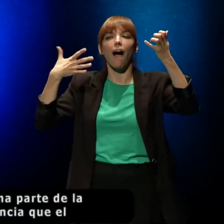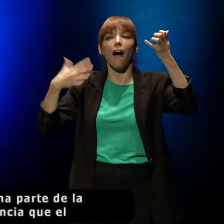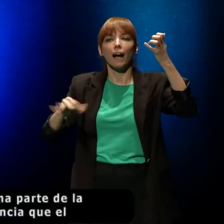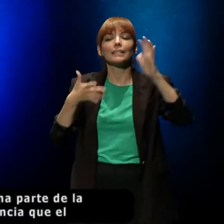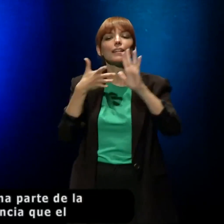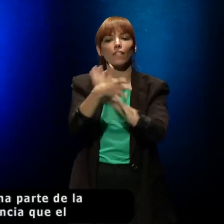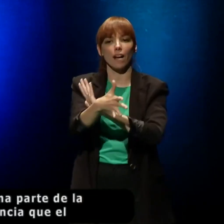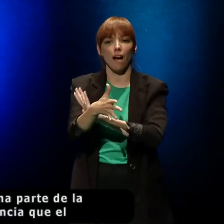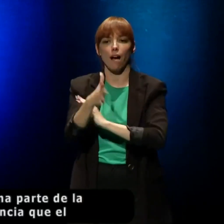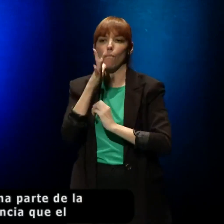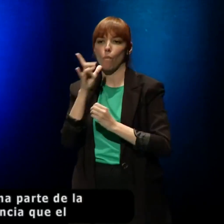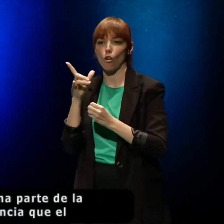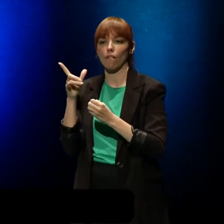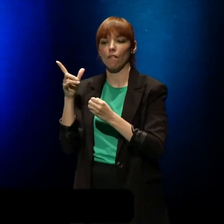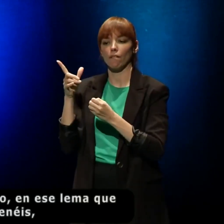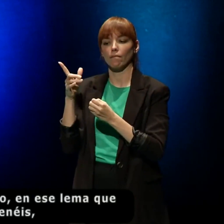social.